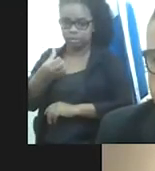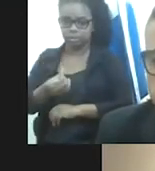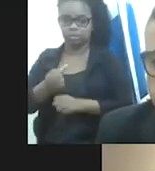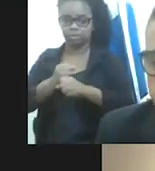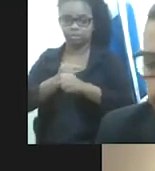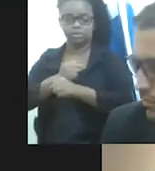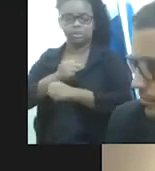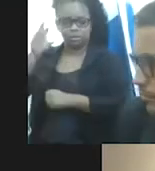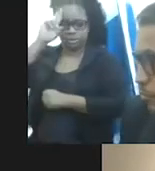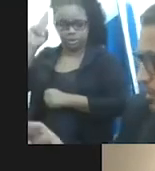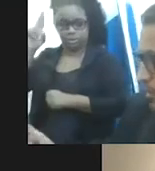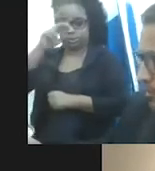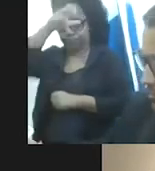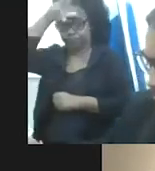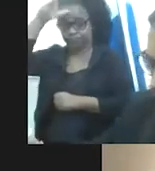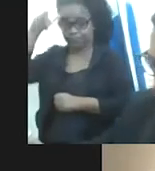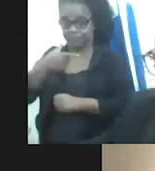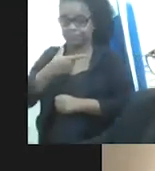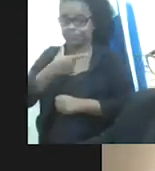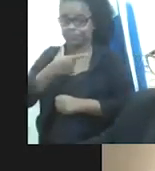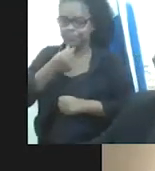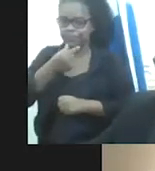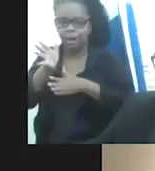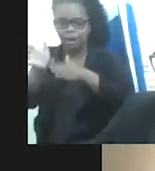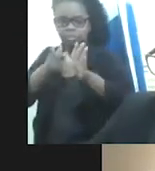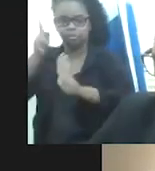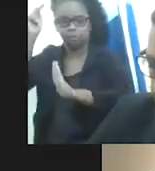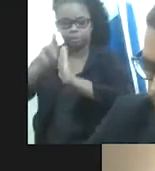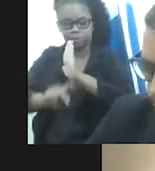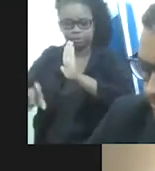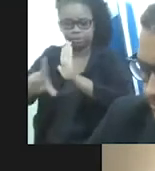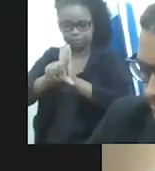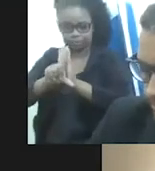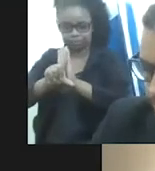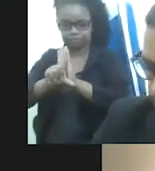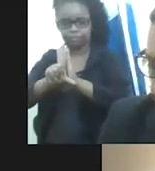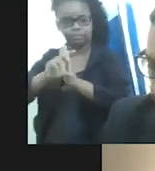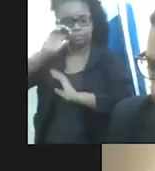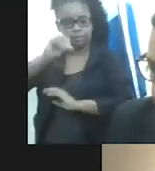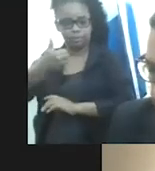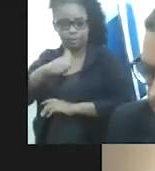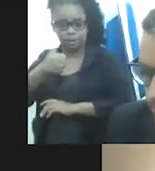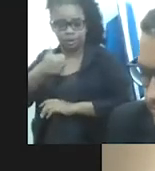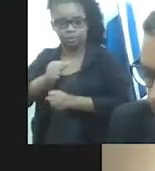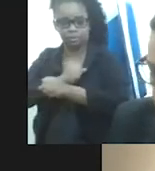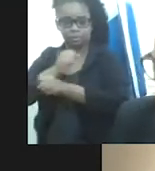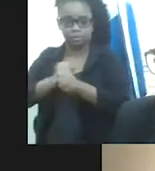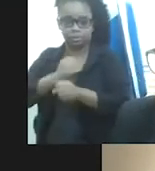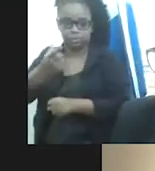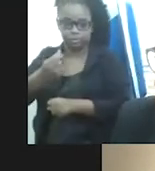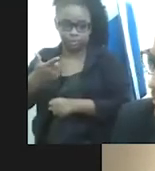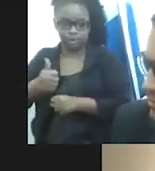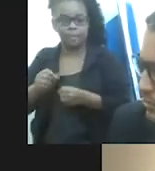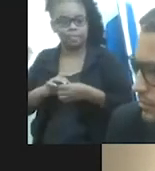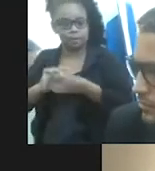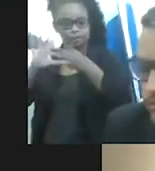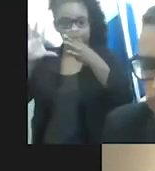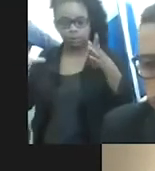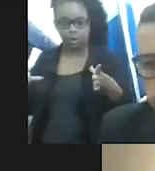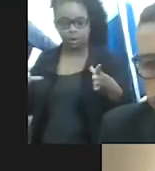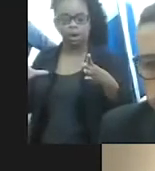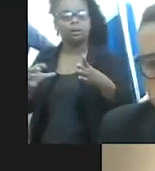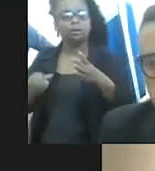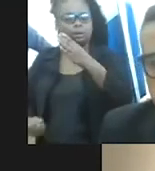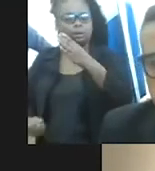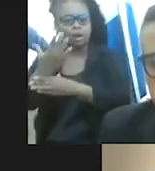Mensagem 016-2021, excelentíssimo senhor prefeito, caminhando o projeto de lei 011-2021,